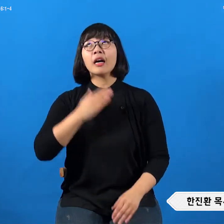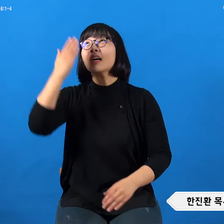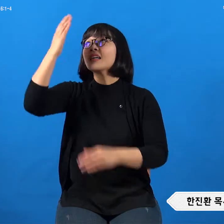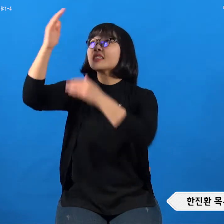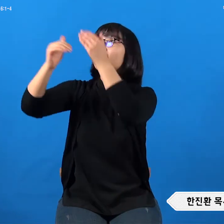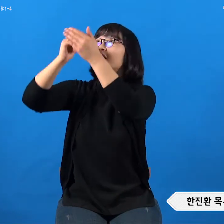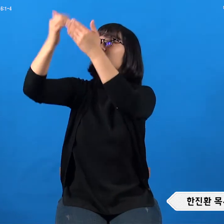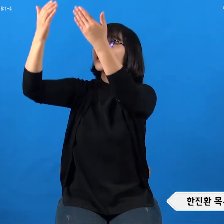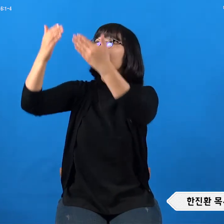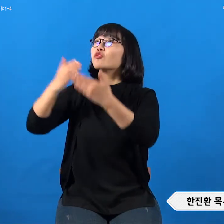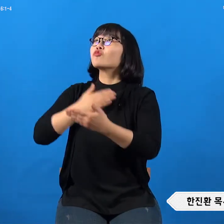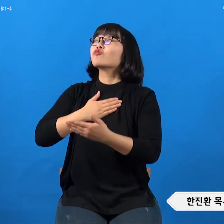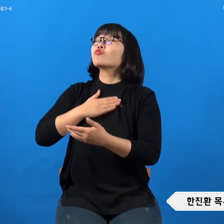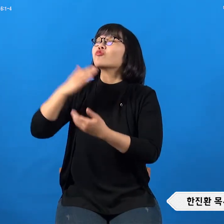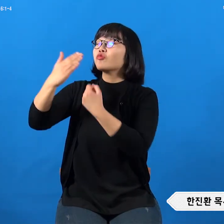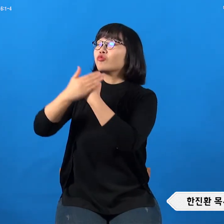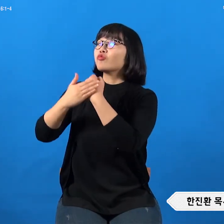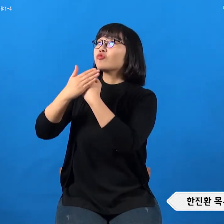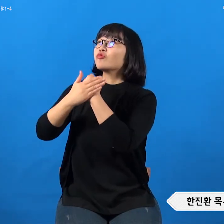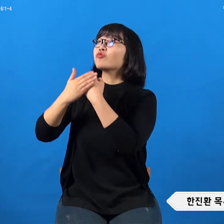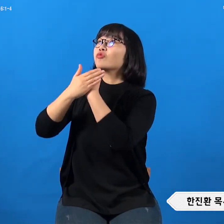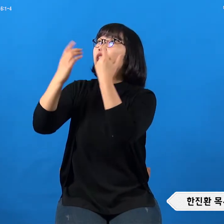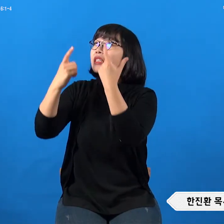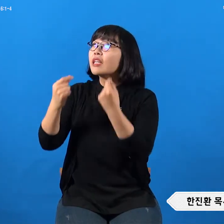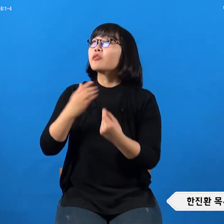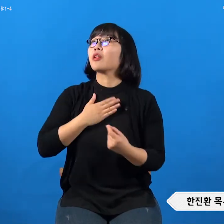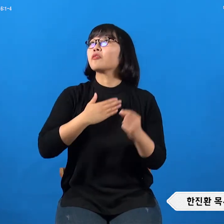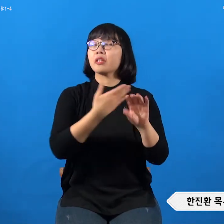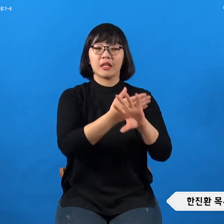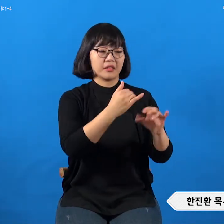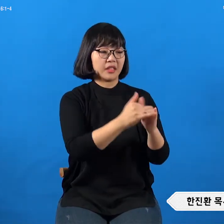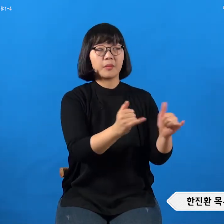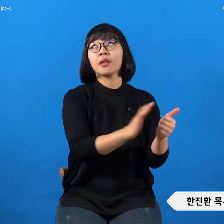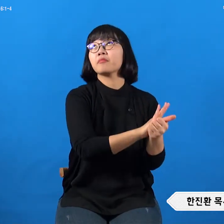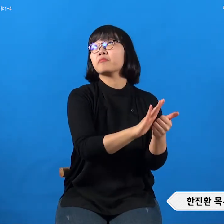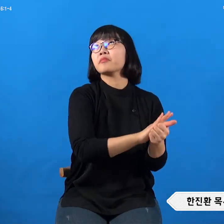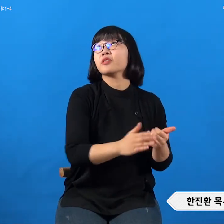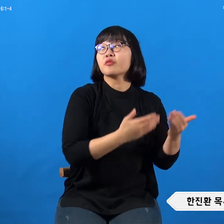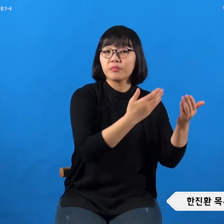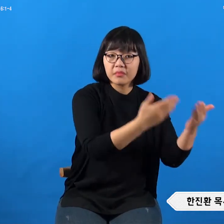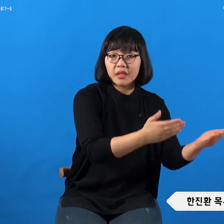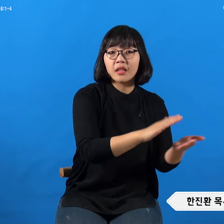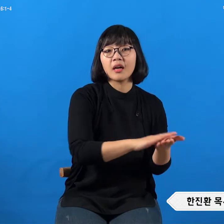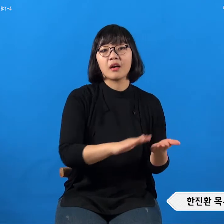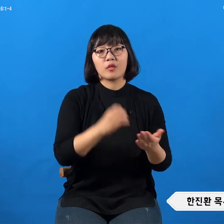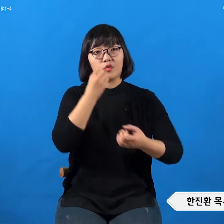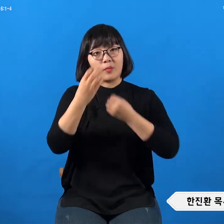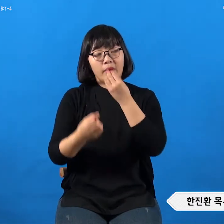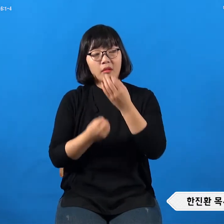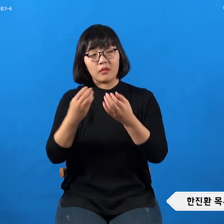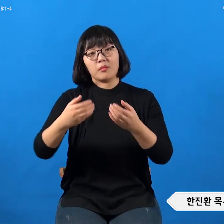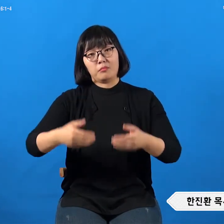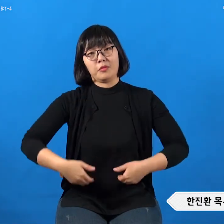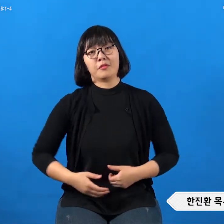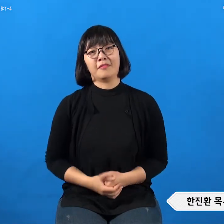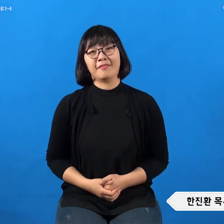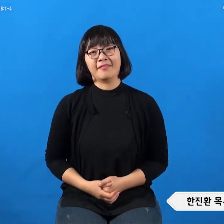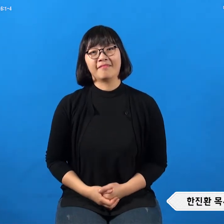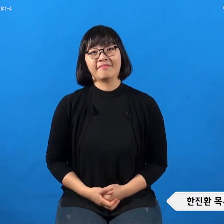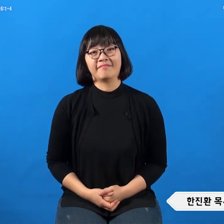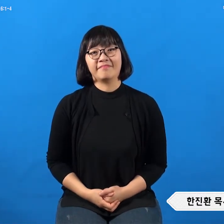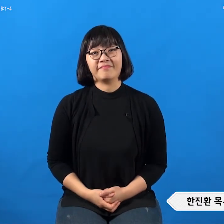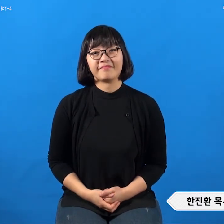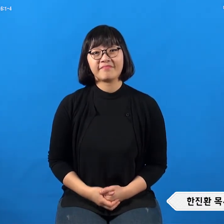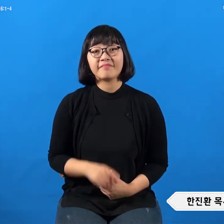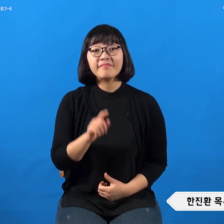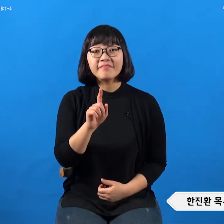해주신 대로 나도 다른 사람들에게 하겠습니다. 당신이 제게 해주신 대로 나도 다른 사람들에게